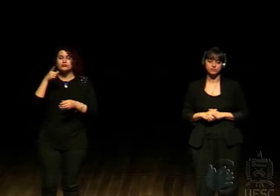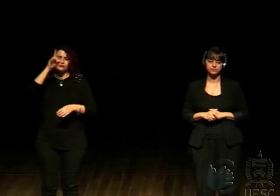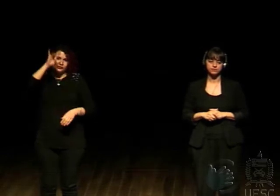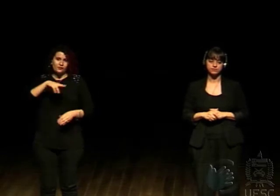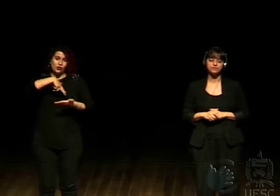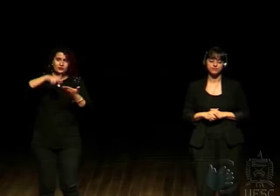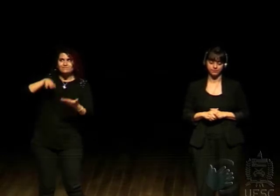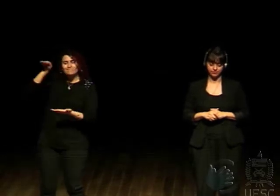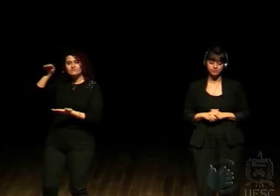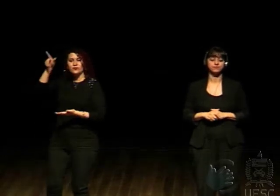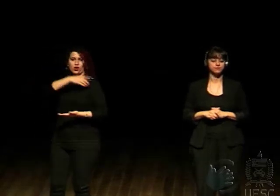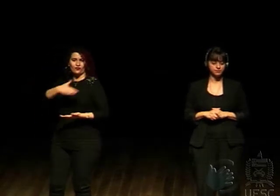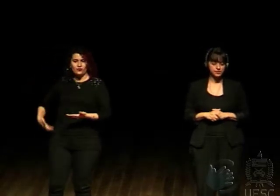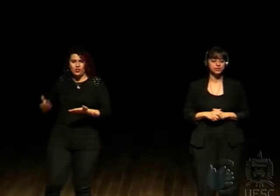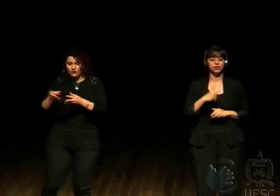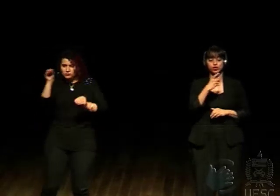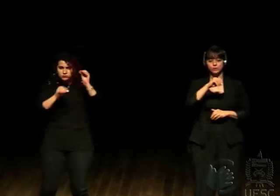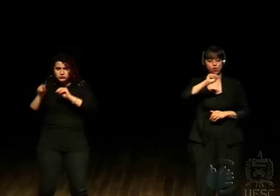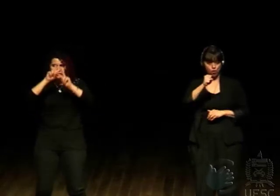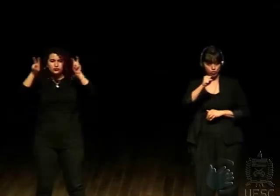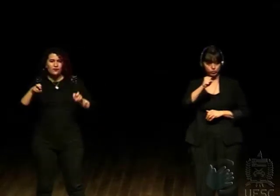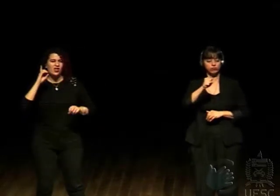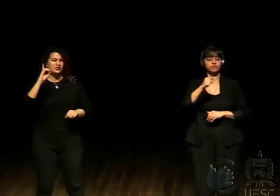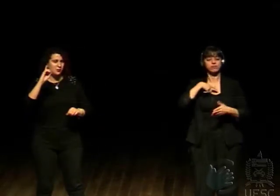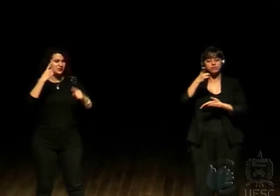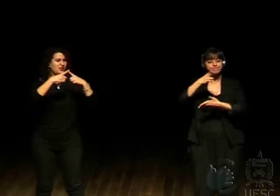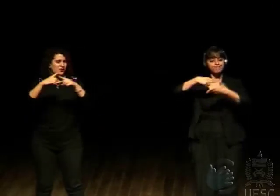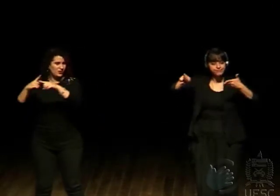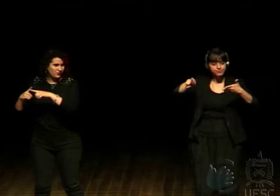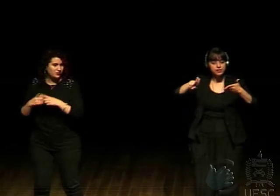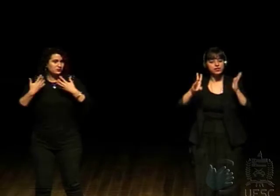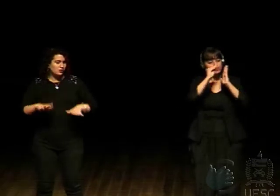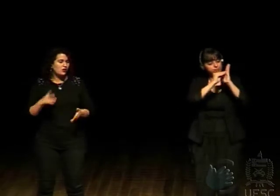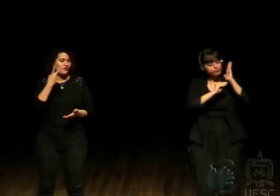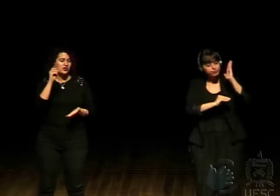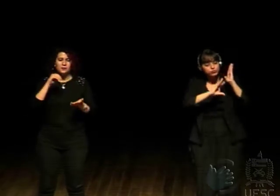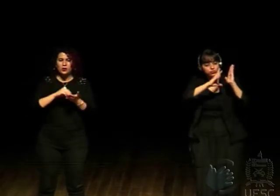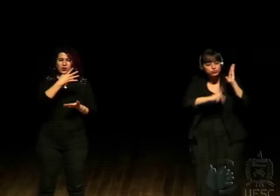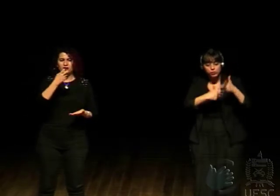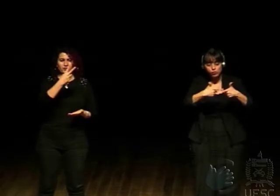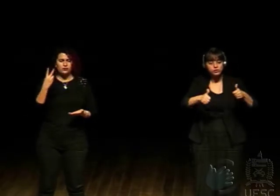En 2008 se ratificó la Convención sobre los Derechos de las Personas con Discapacidad,